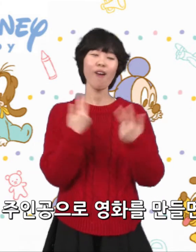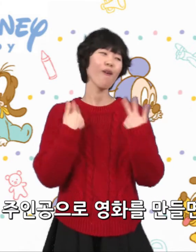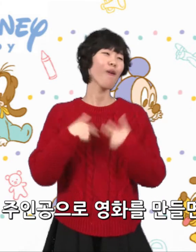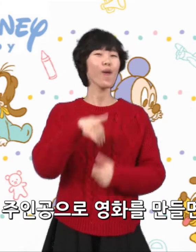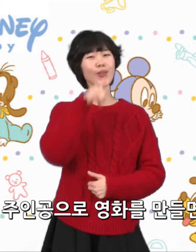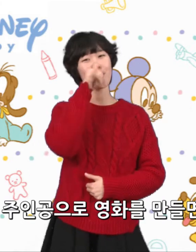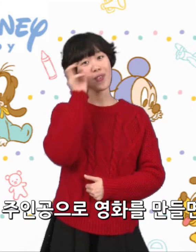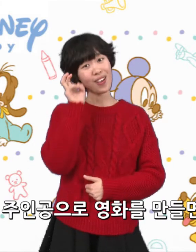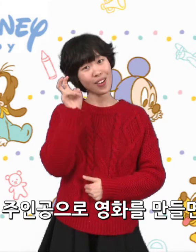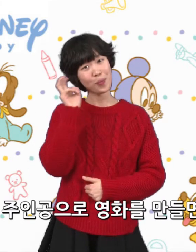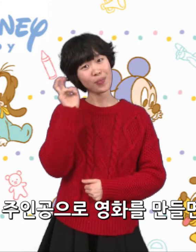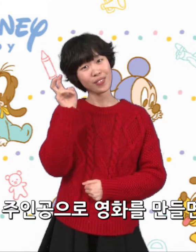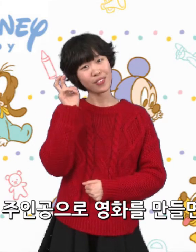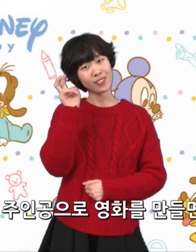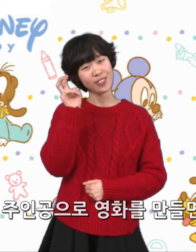만들면 재밌겠는걸?